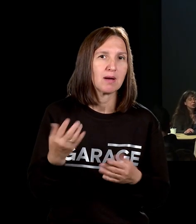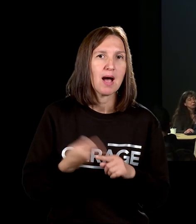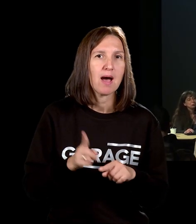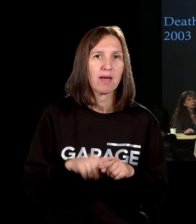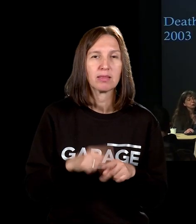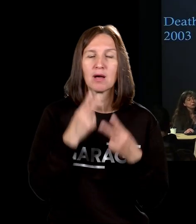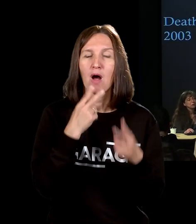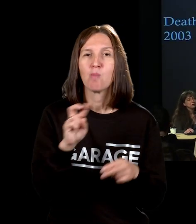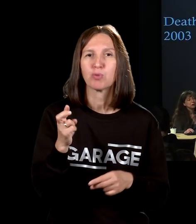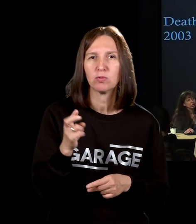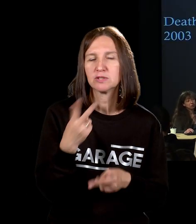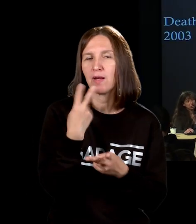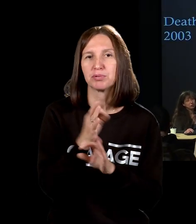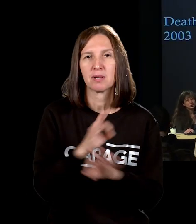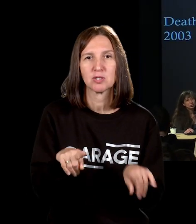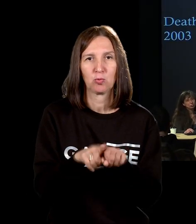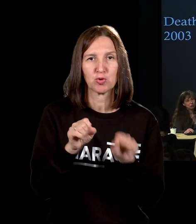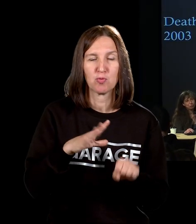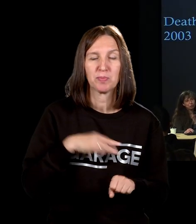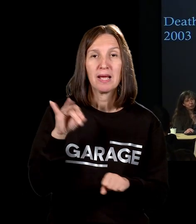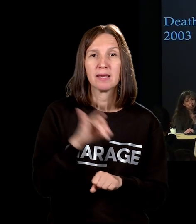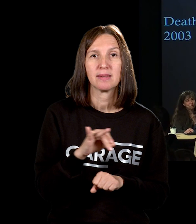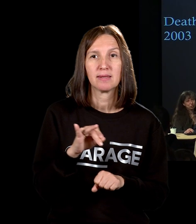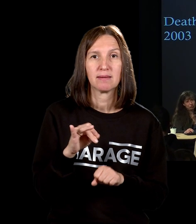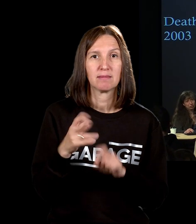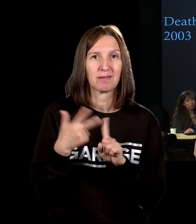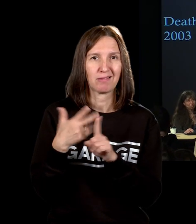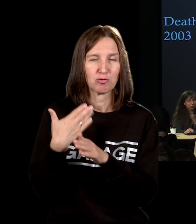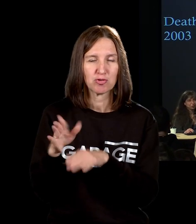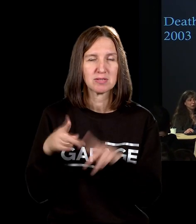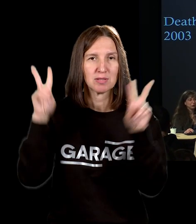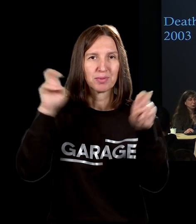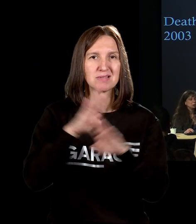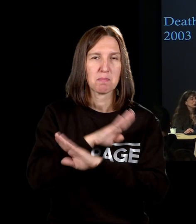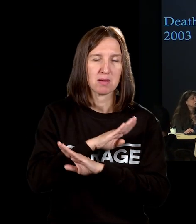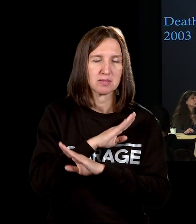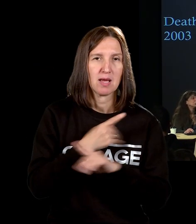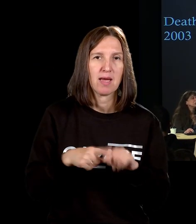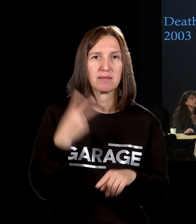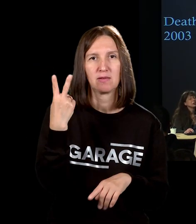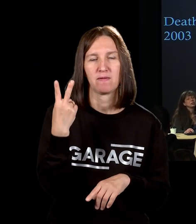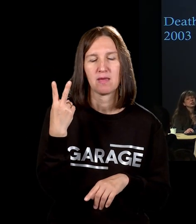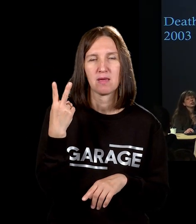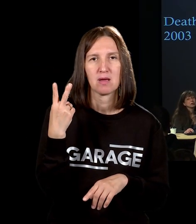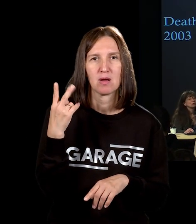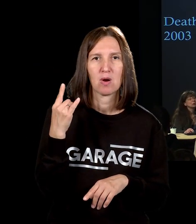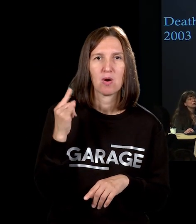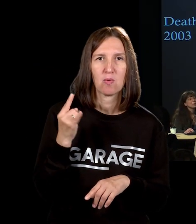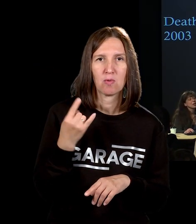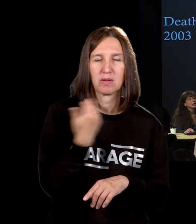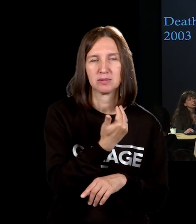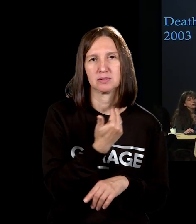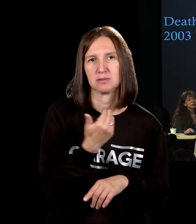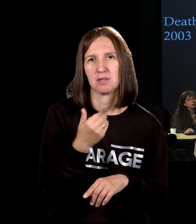Бронзовые и прекрасные тоже может быть. И смерть, которая наоборот, две как бы куклы из